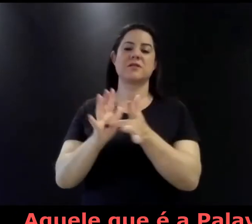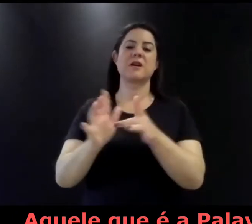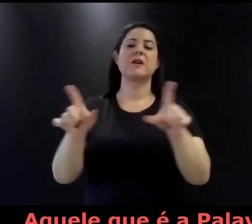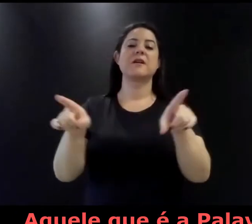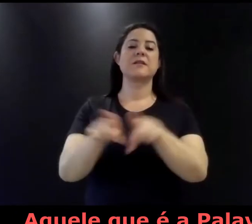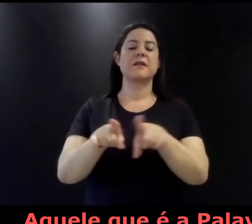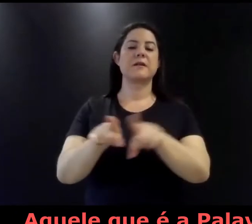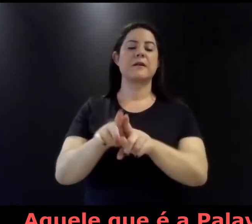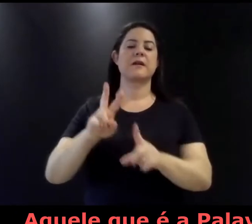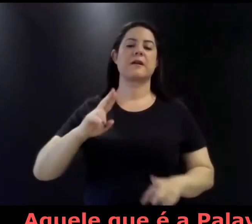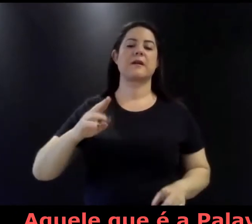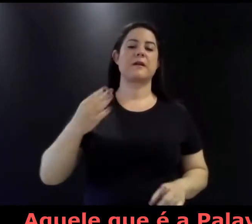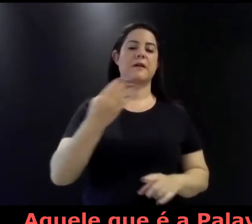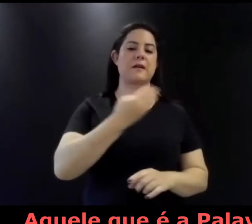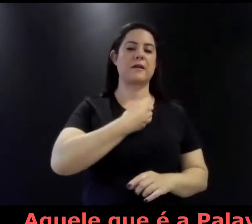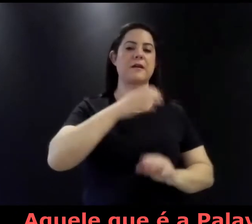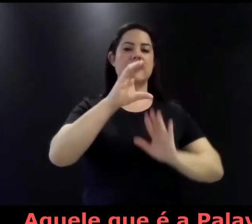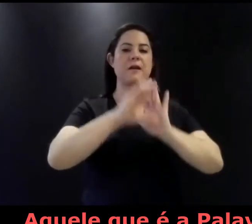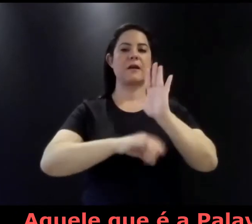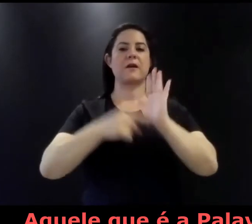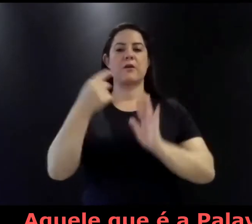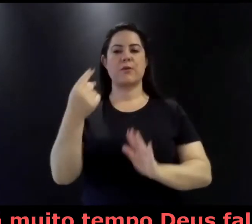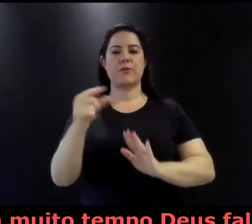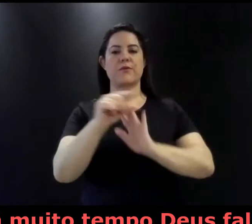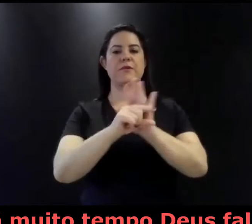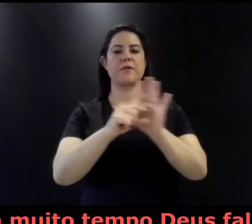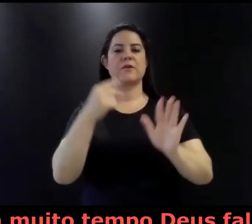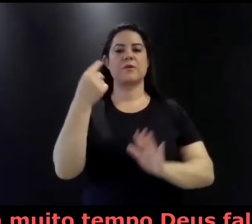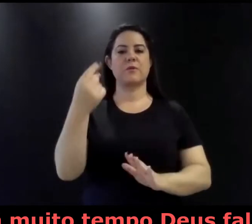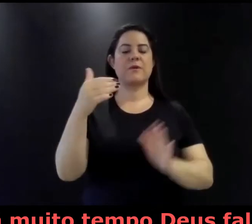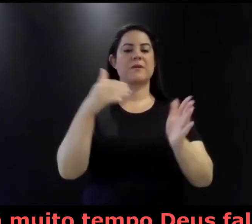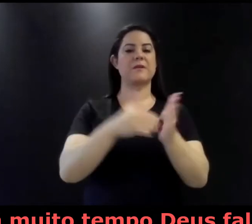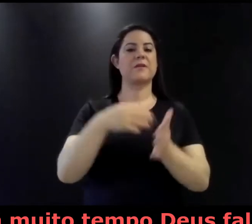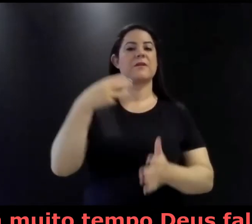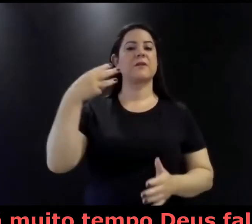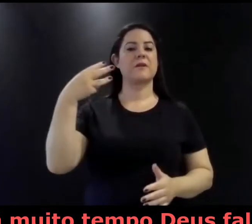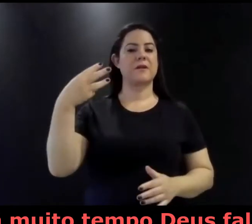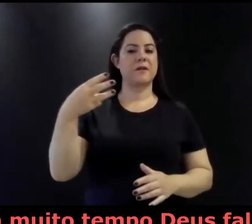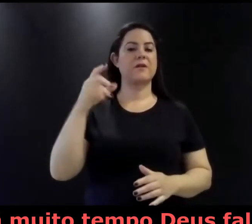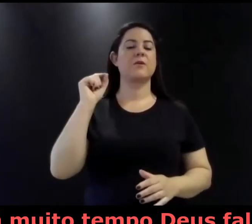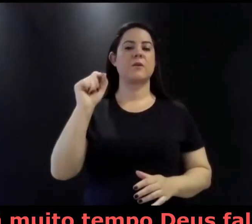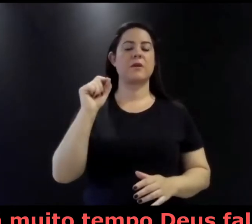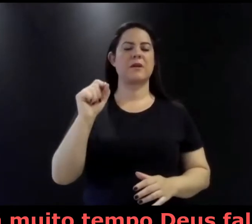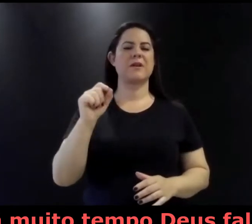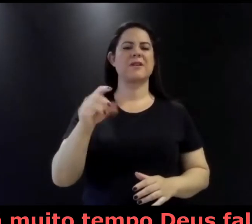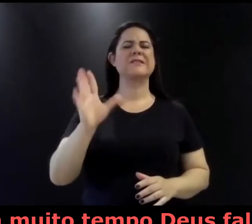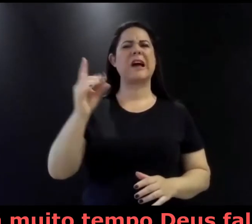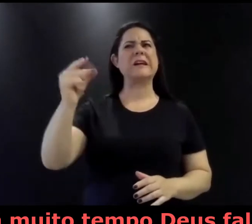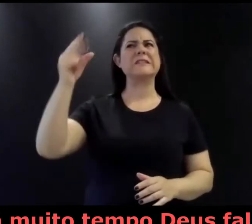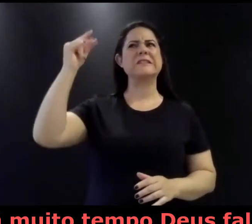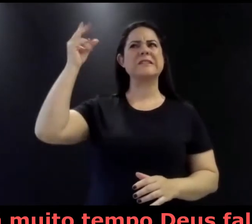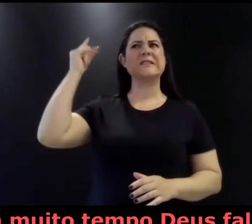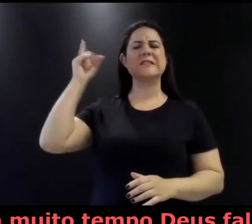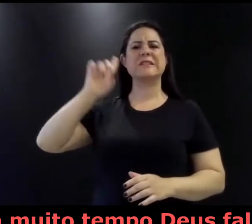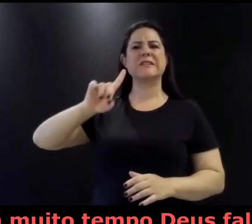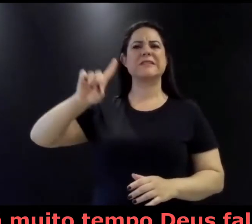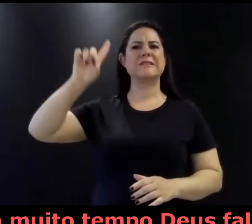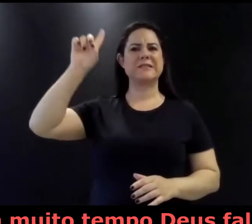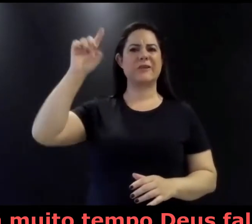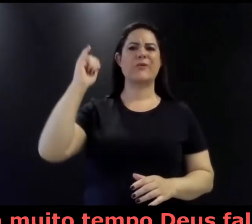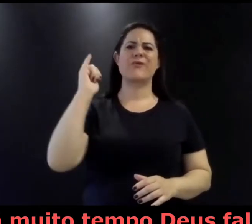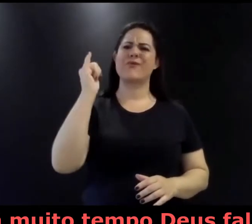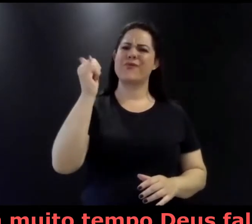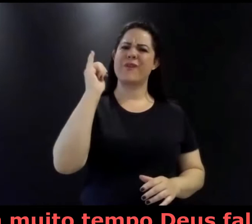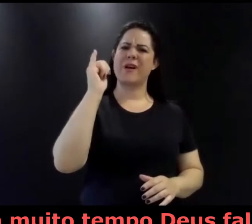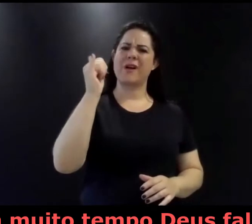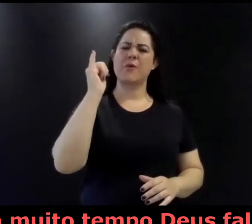Hebreus capítulo 1, do versículo 1 ao versículo 3, que há muito tempo Deus falou muitas vezes e de